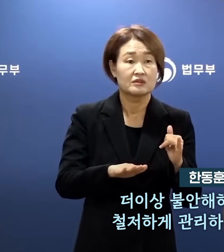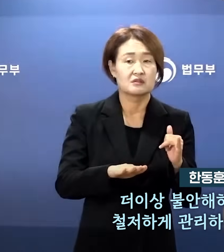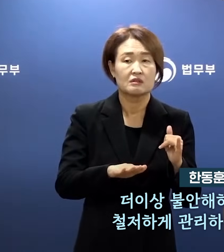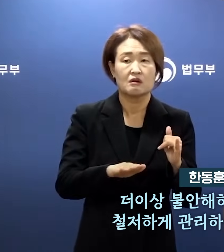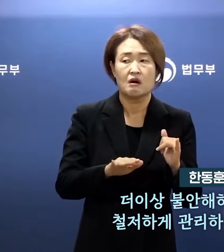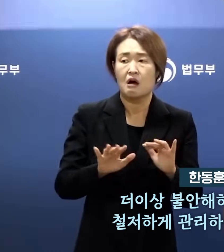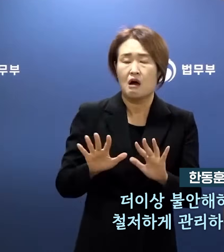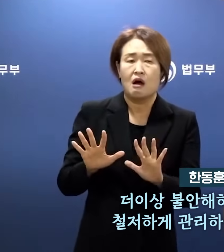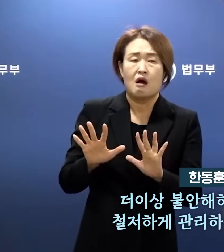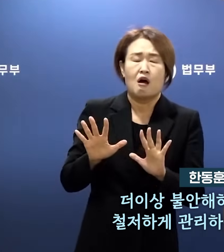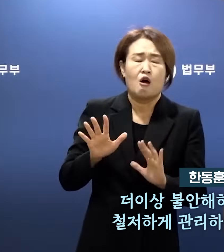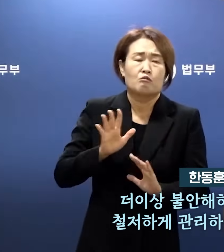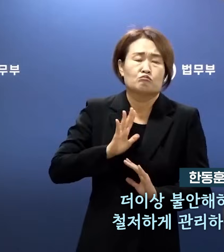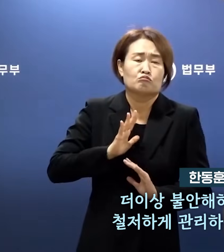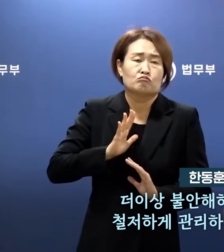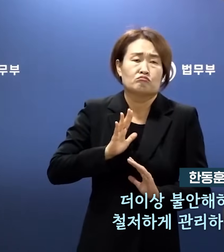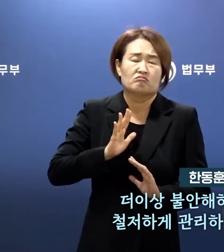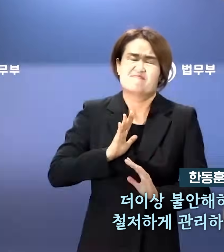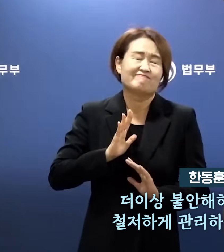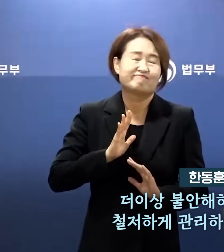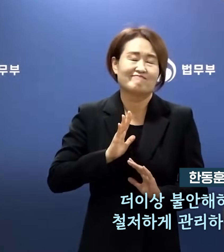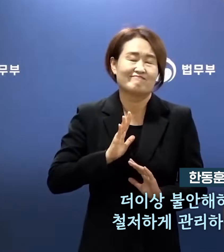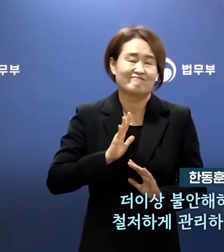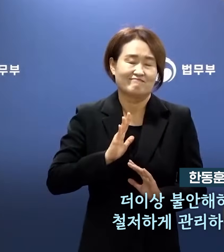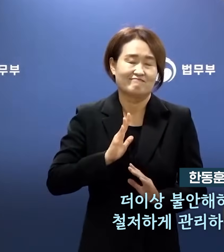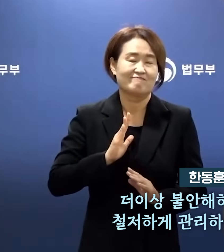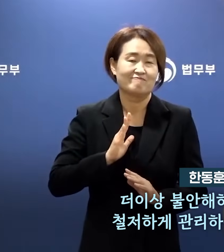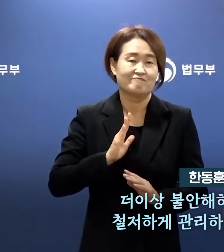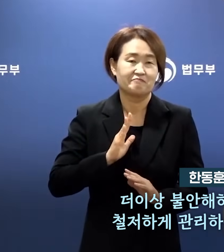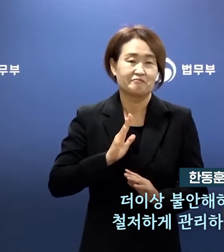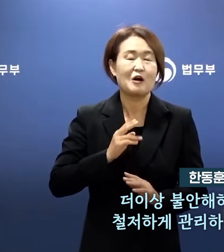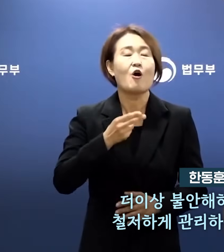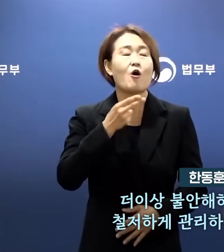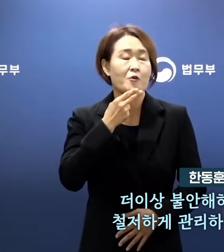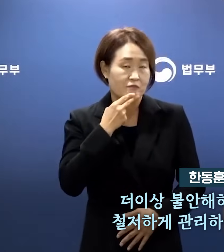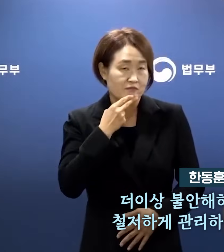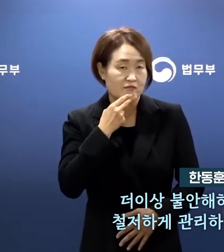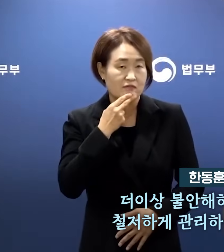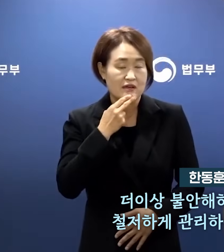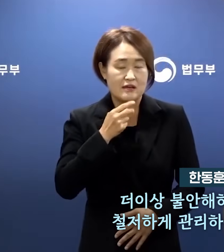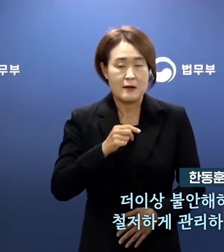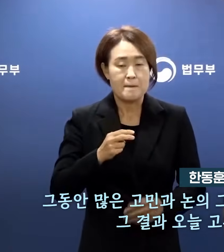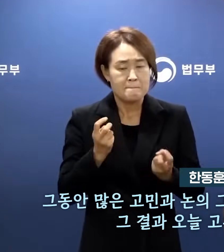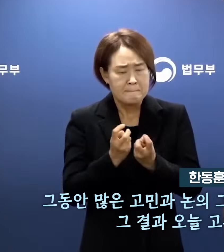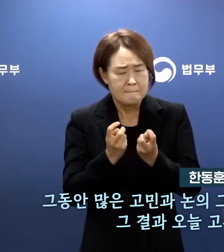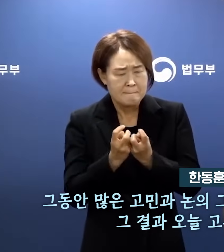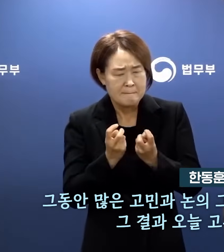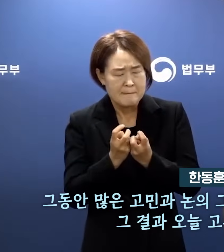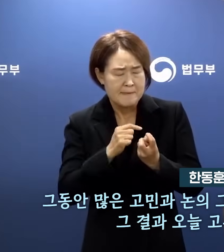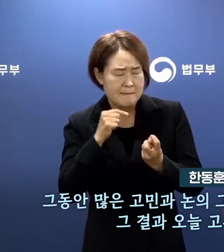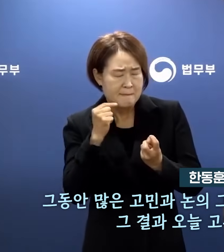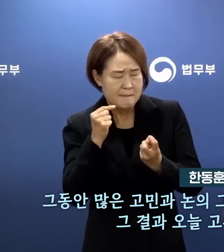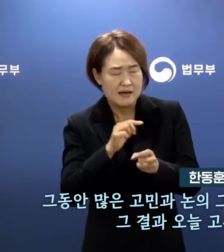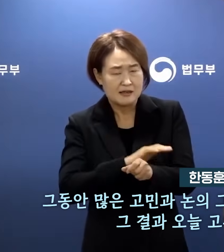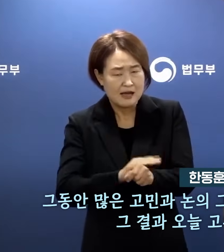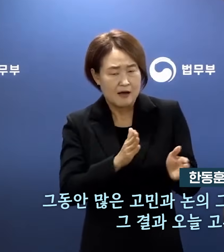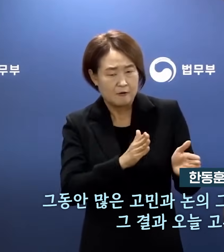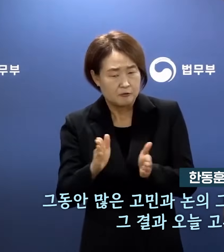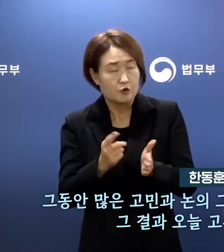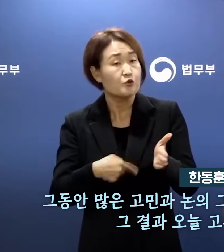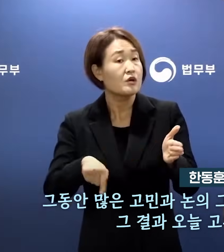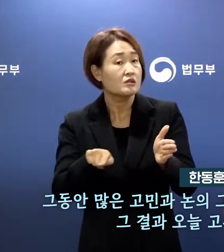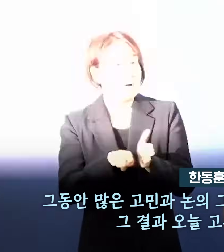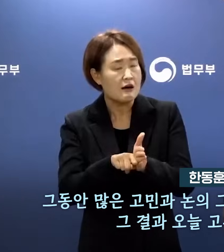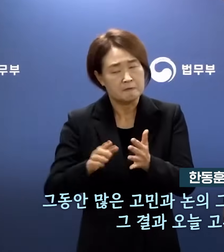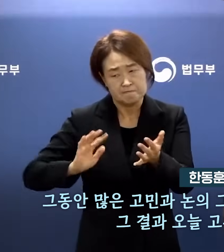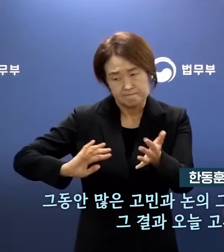더 이상 불안해 하시지 않도록 국가가 철저하게 관리할 수 있는 방안을 마련하고자 그동안 많은 고민과